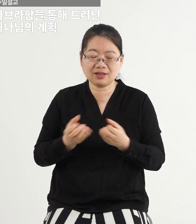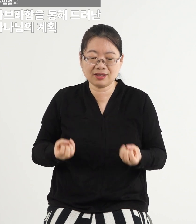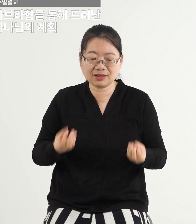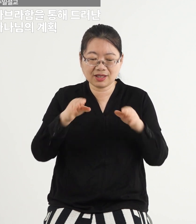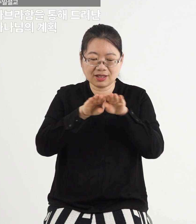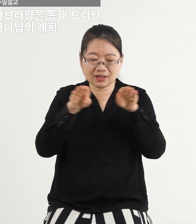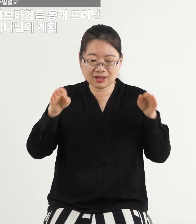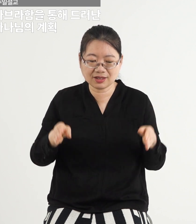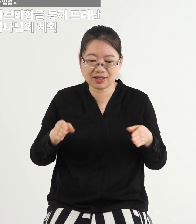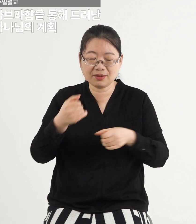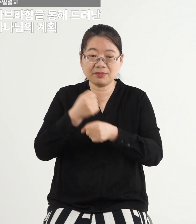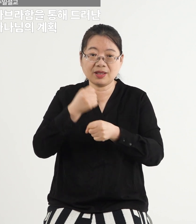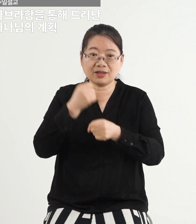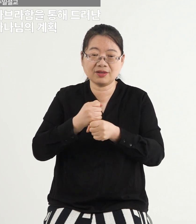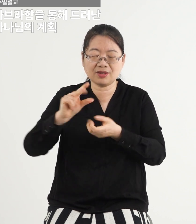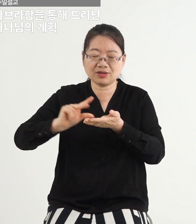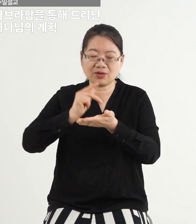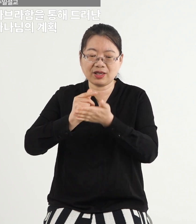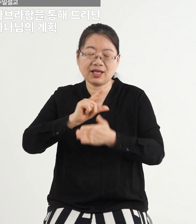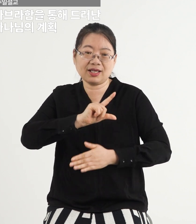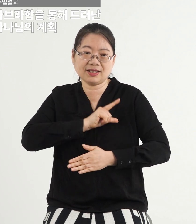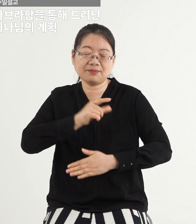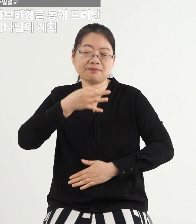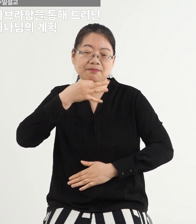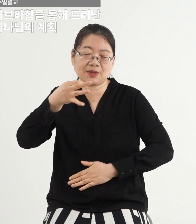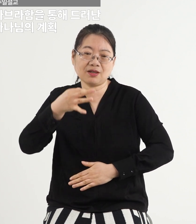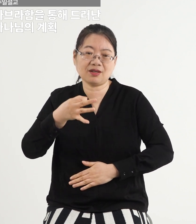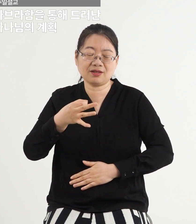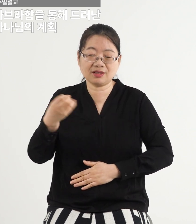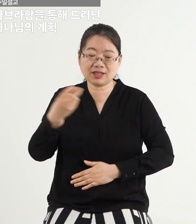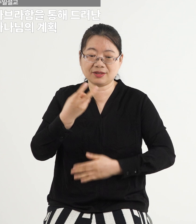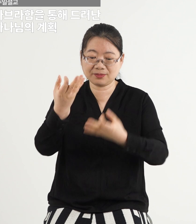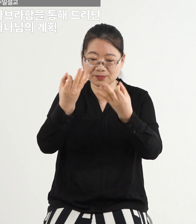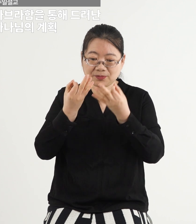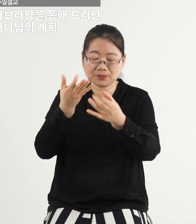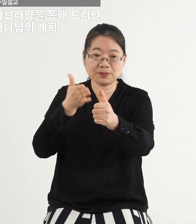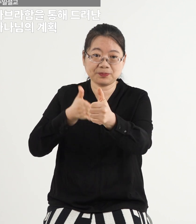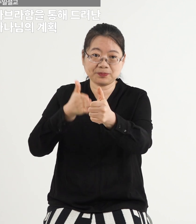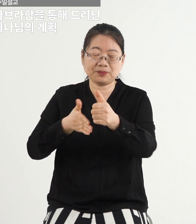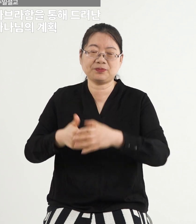제단을 쌓고 여호와의 이름을 부르더니, 자, 앞을 보십시다.